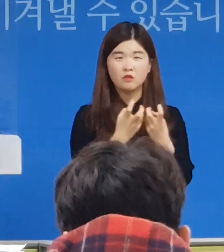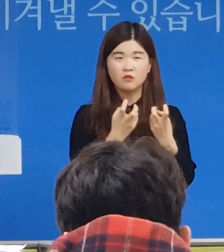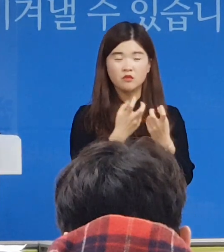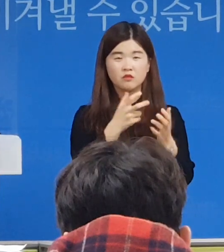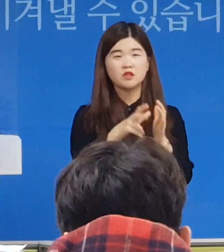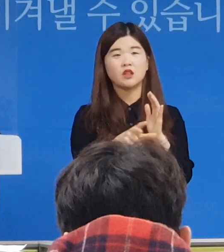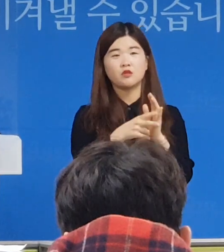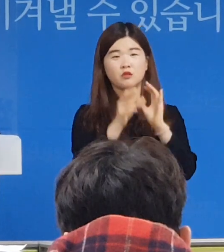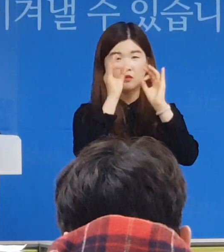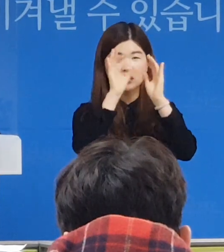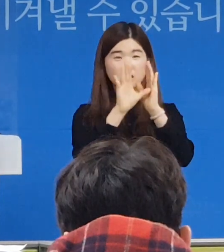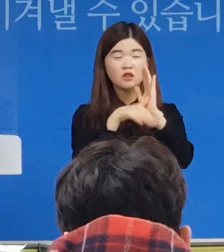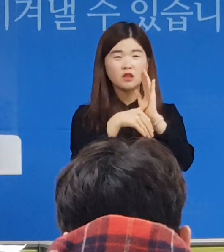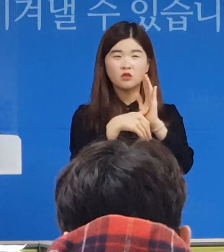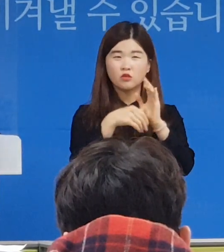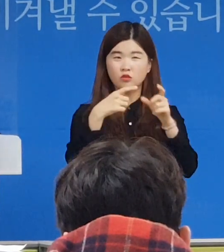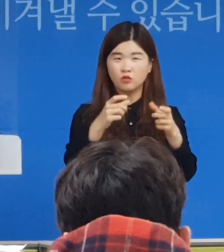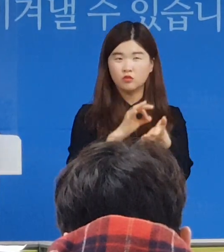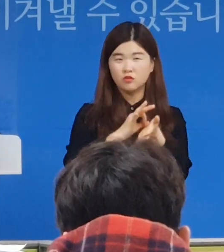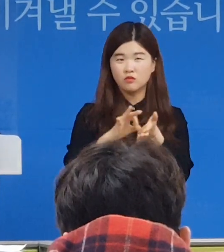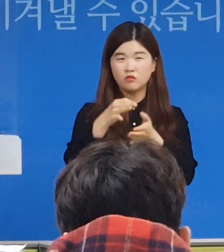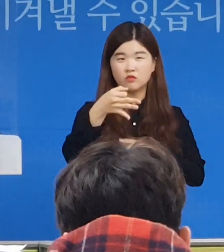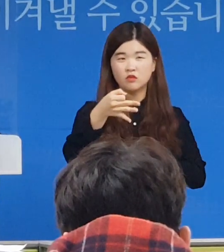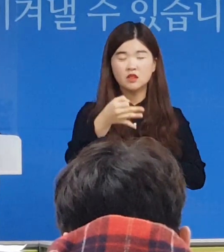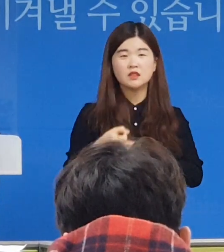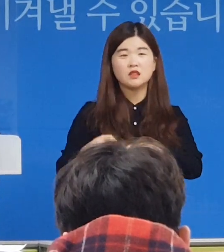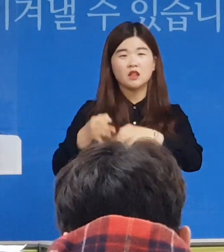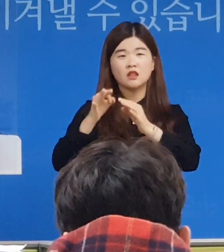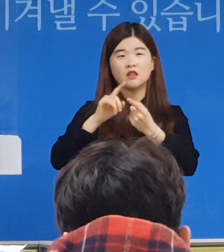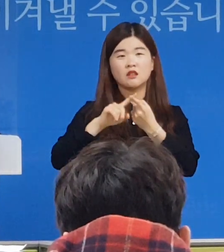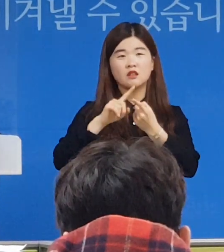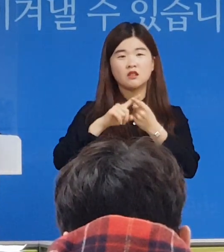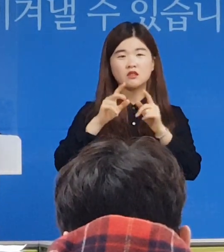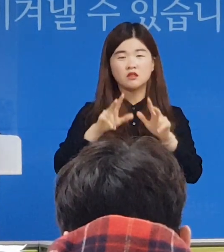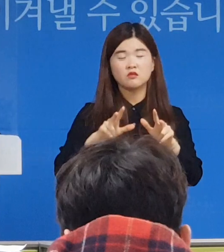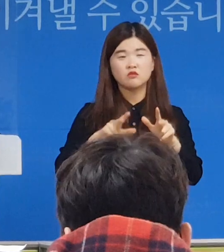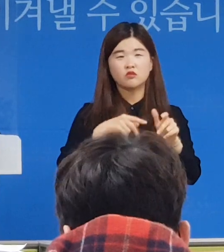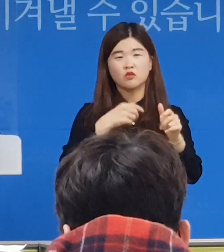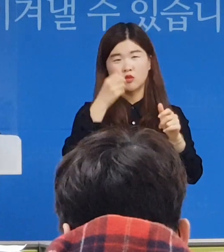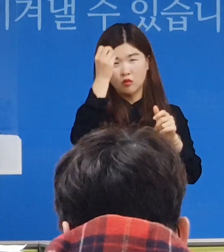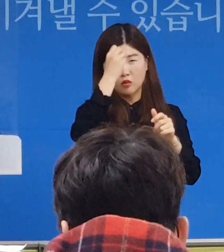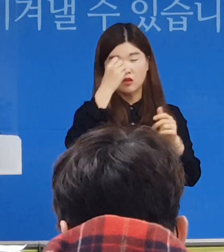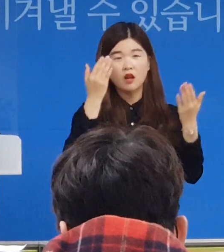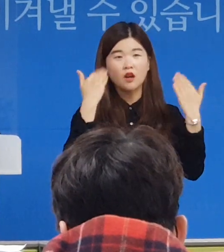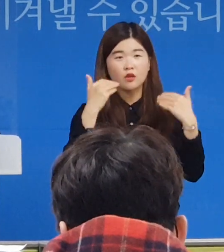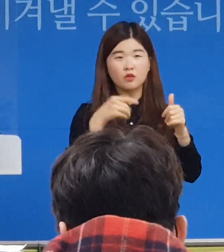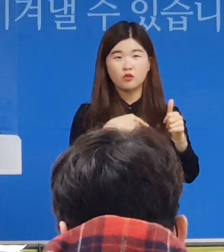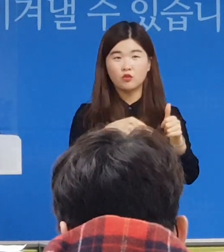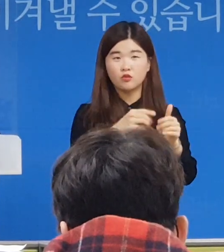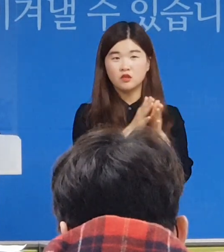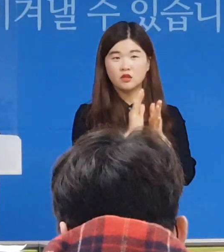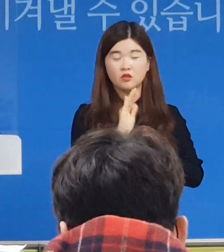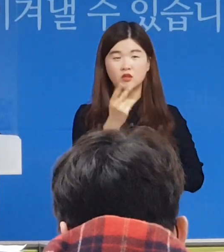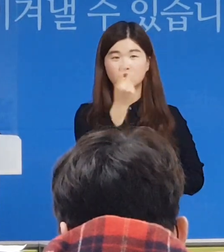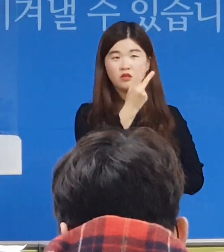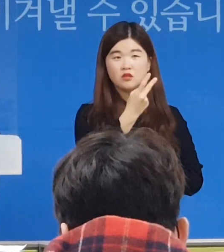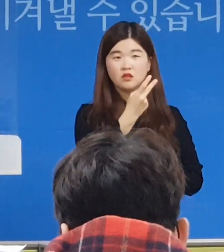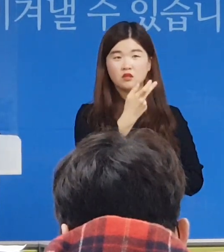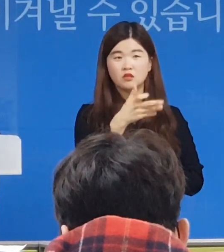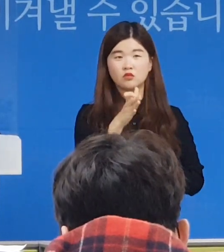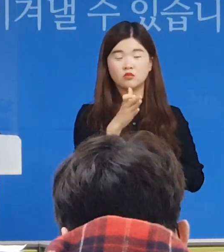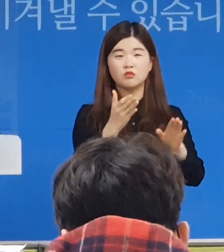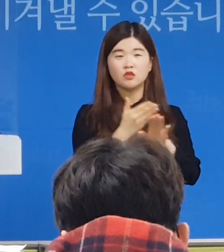자료에서도 도세전출 비율 상향 재원으로 고교 무상교육을 실시하게 됐고 2020년 이후부터는 국비를